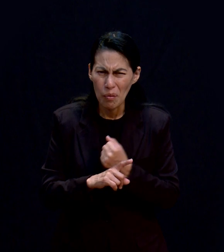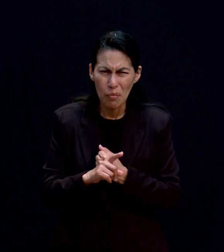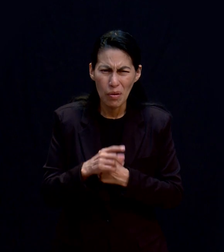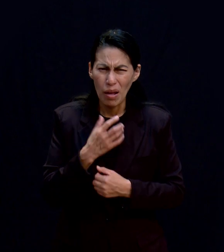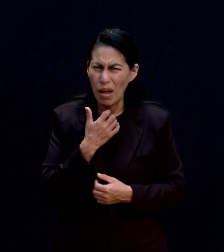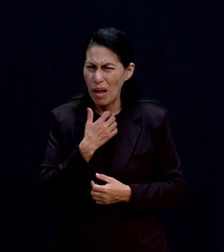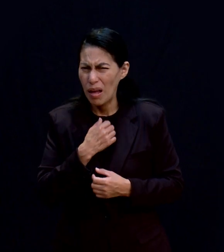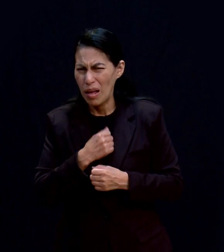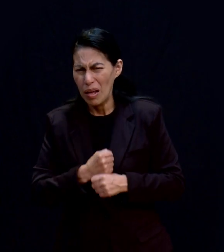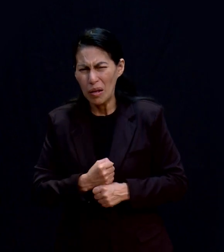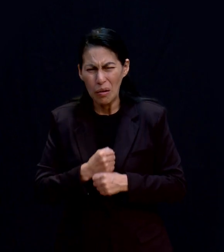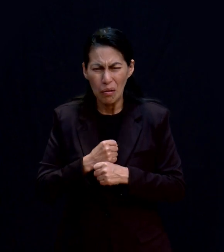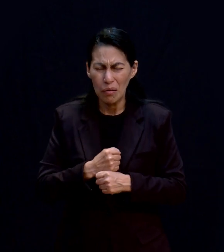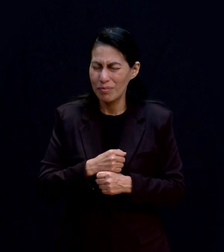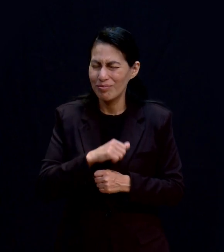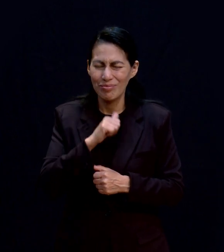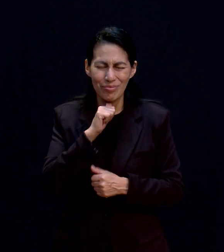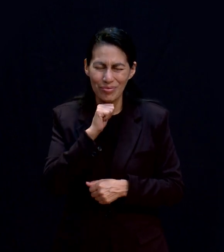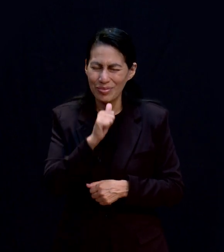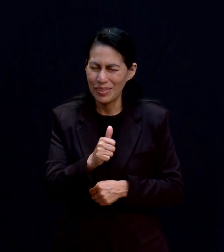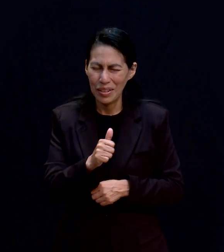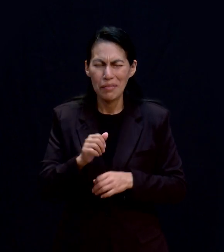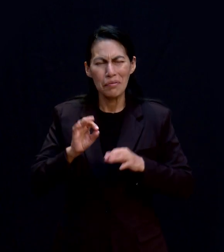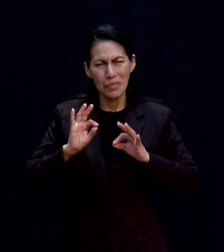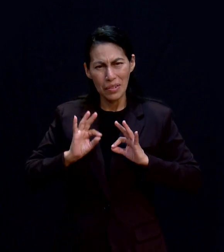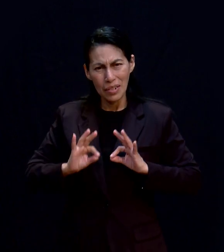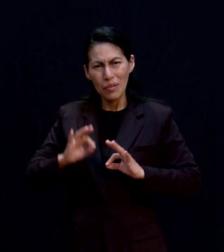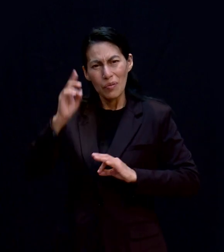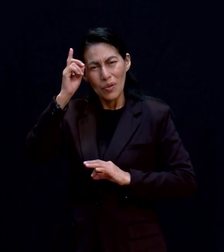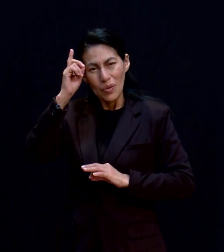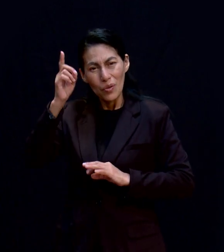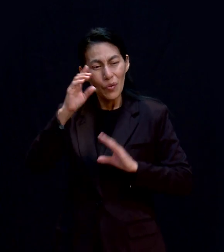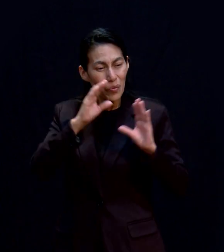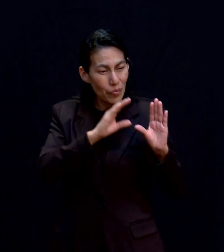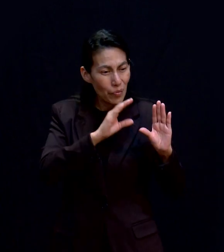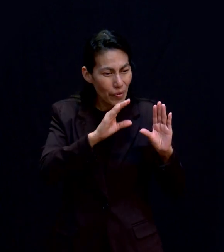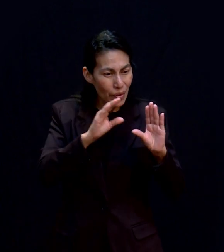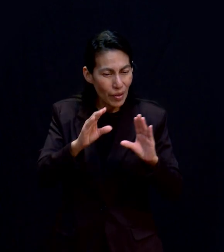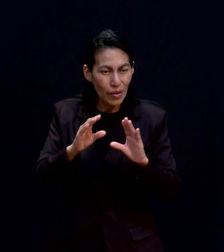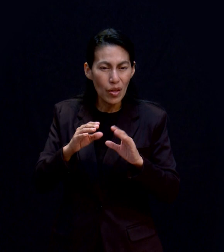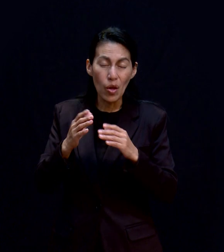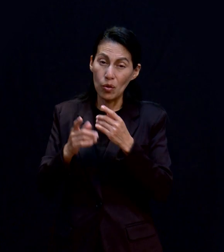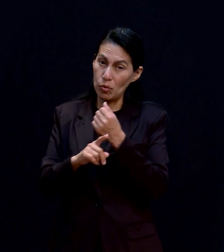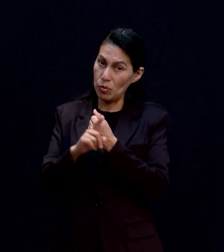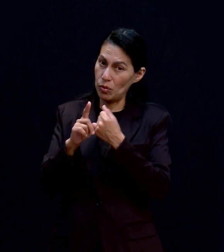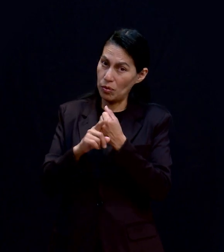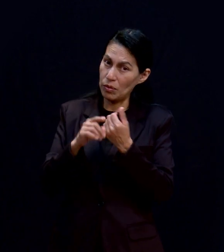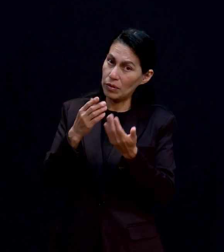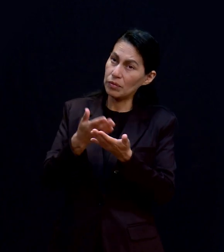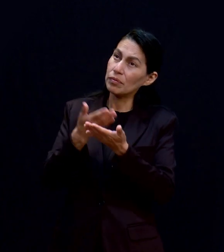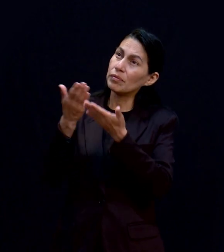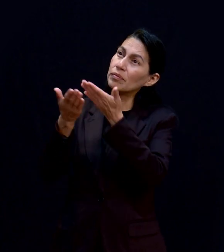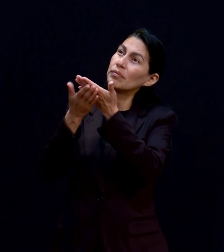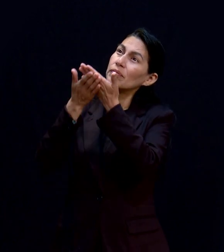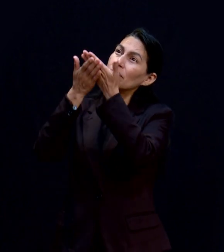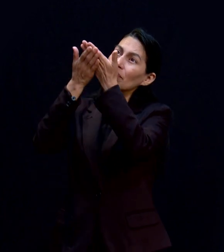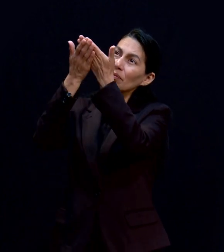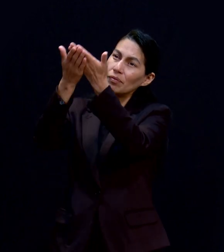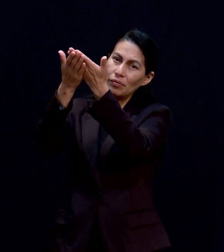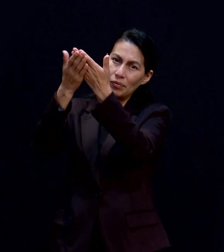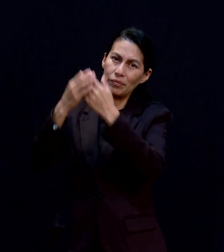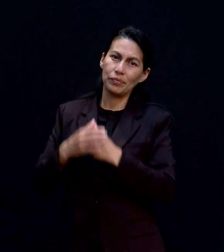colocando todas nuestras necesidades en sus manos porque él tiene cuidado de nosotros así que mientras